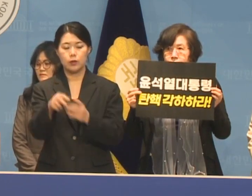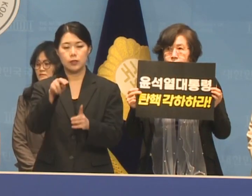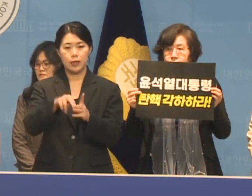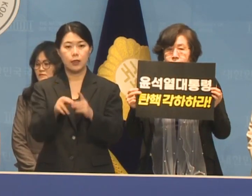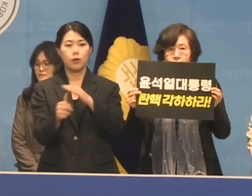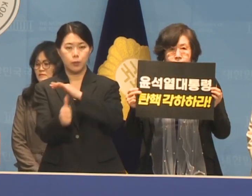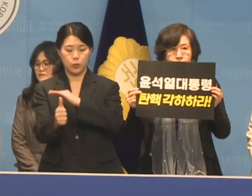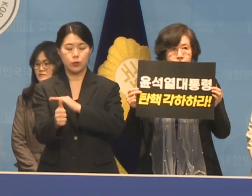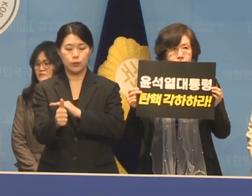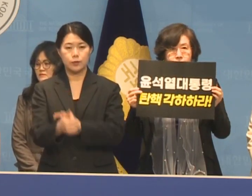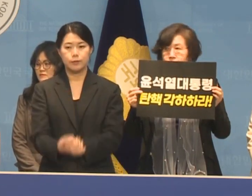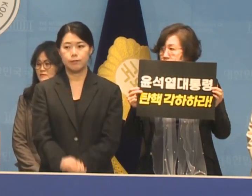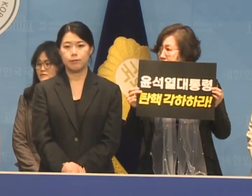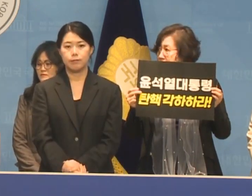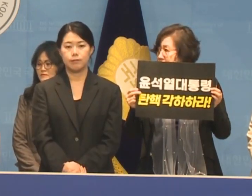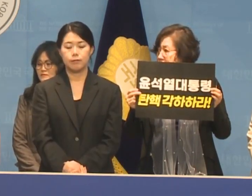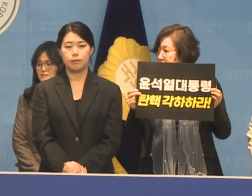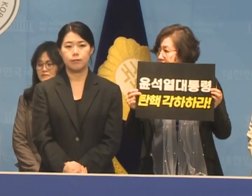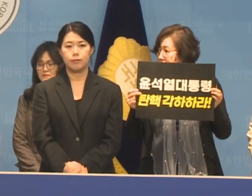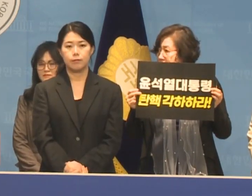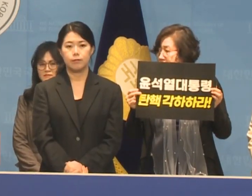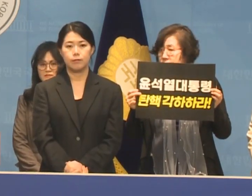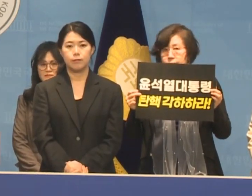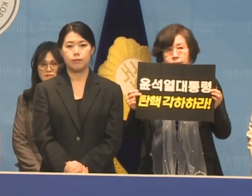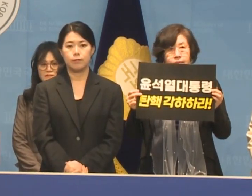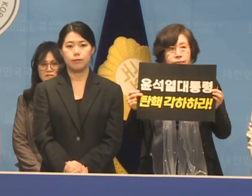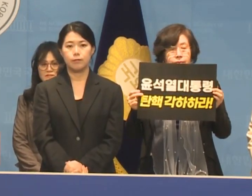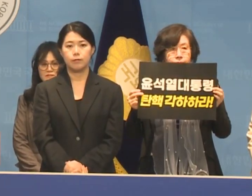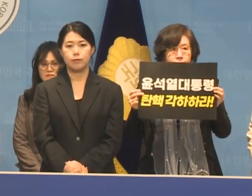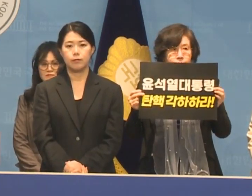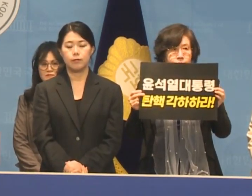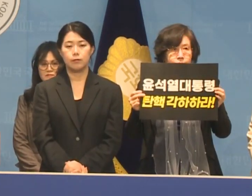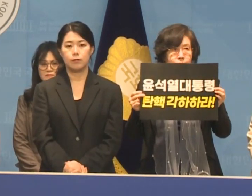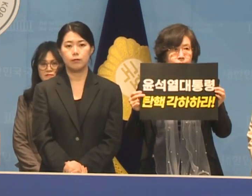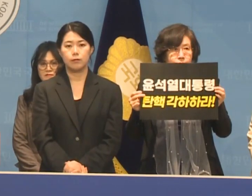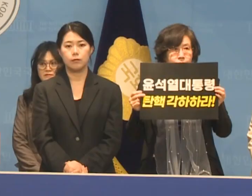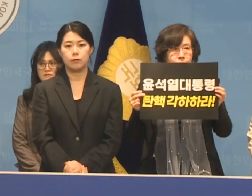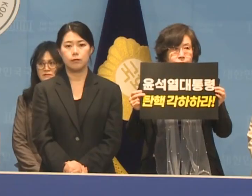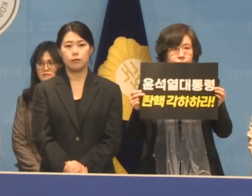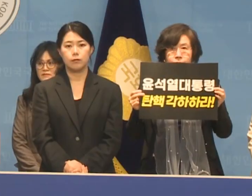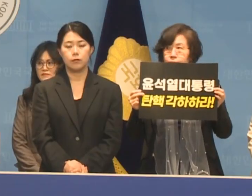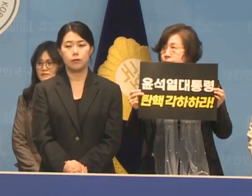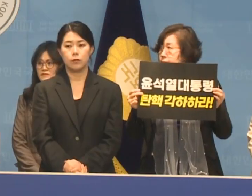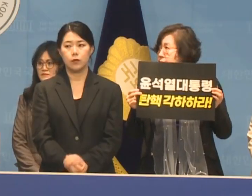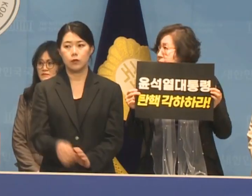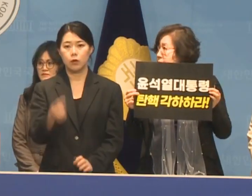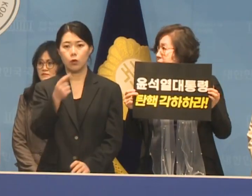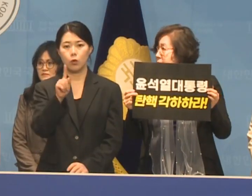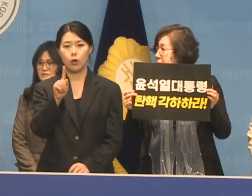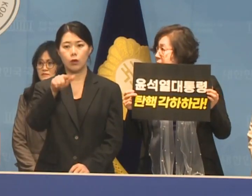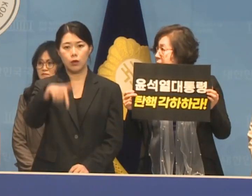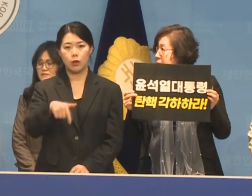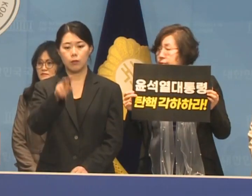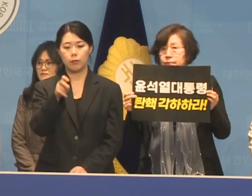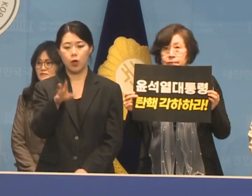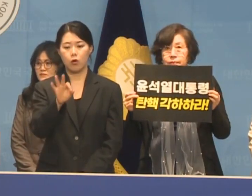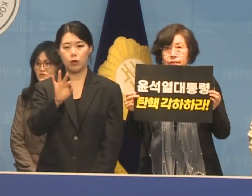전략센터 대표님 인사하시죠. 예. 그다음에 곽명일 선생님 오셨나요?